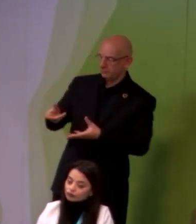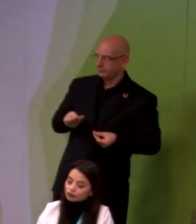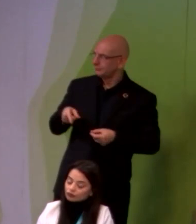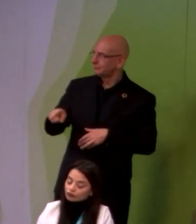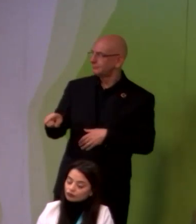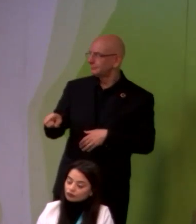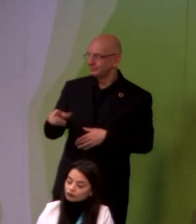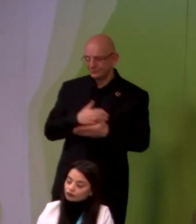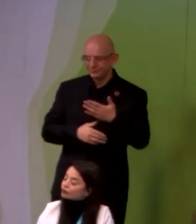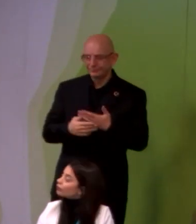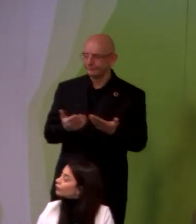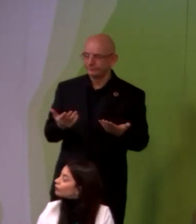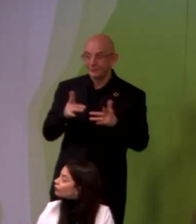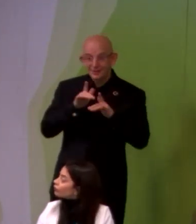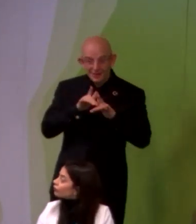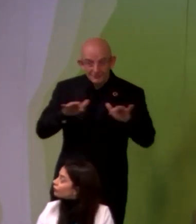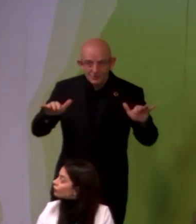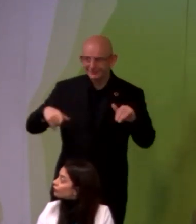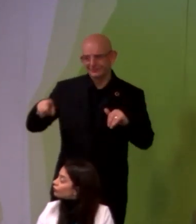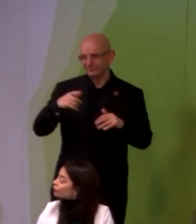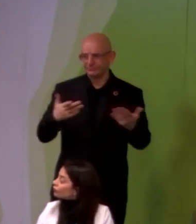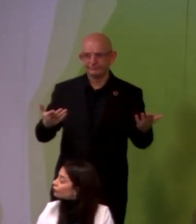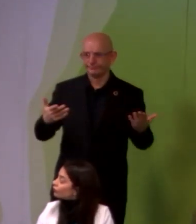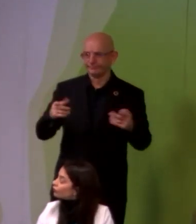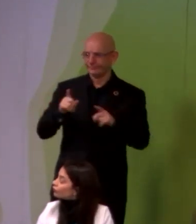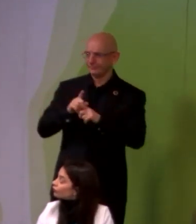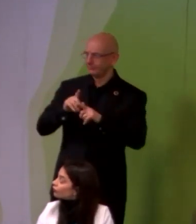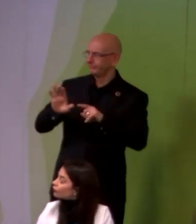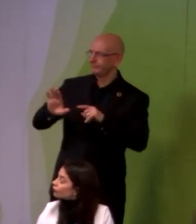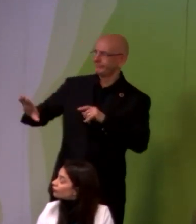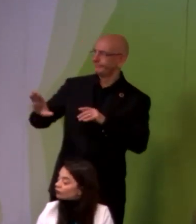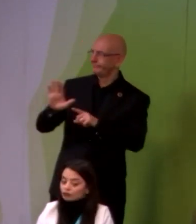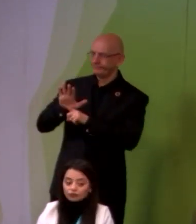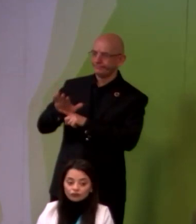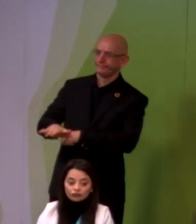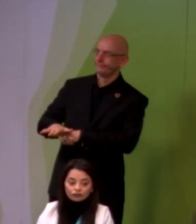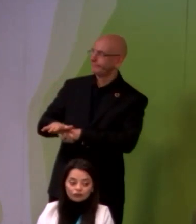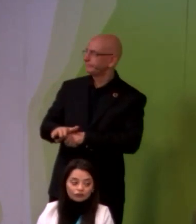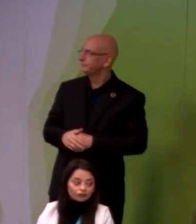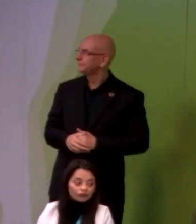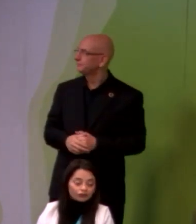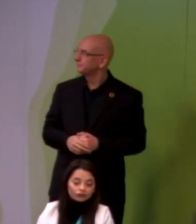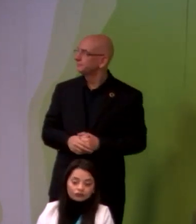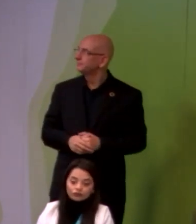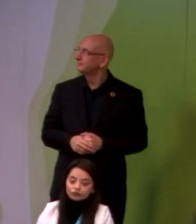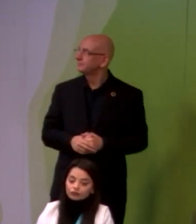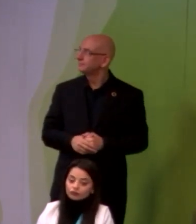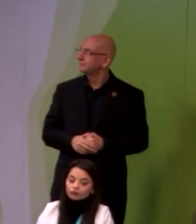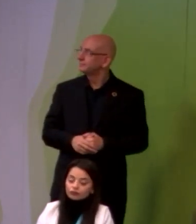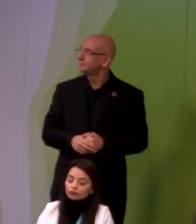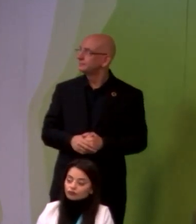Souvent, le milieu scolaire n'est pas préparé pour l'accueil des enfants handicapés dans